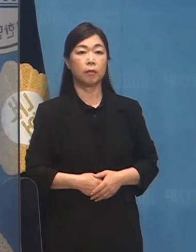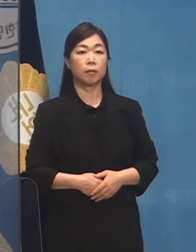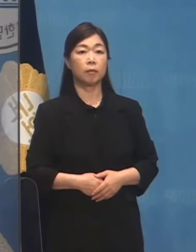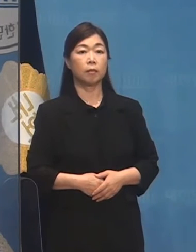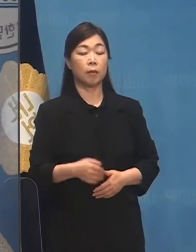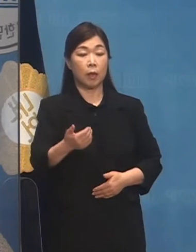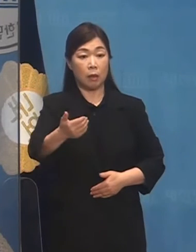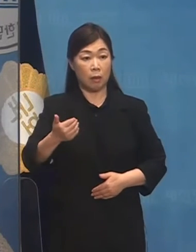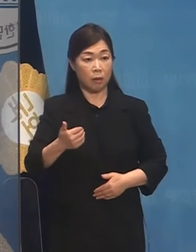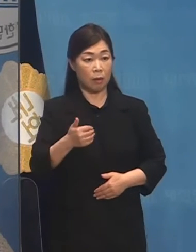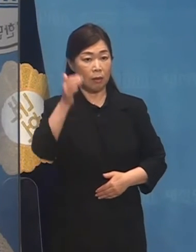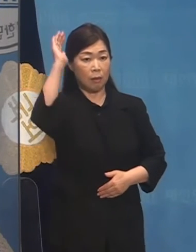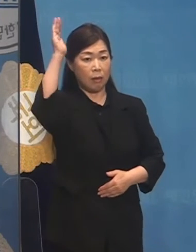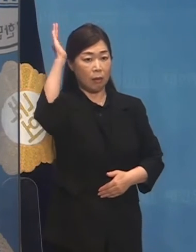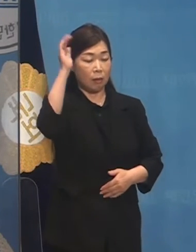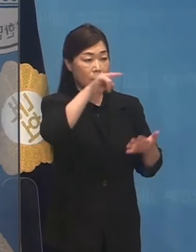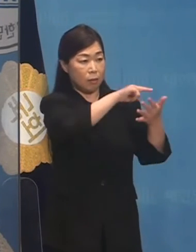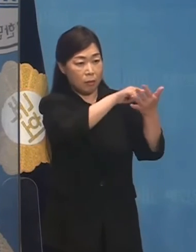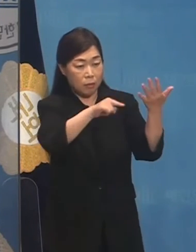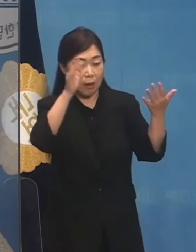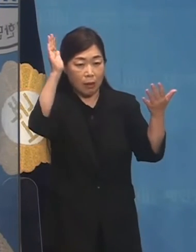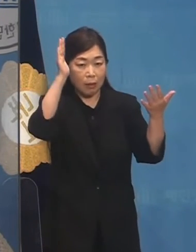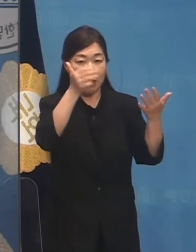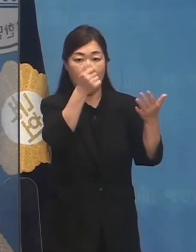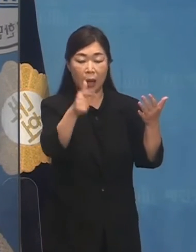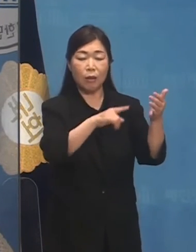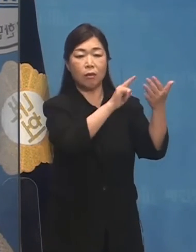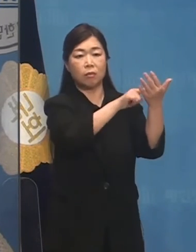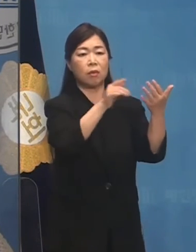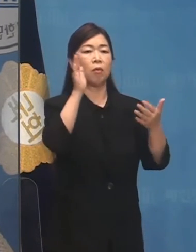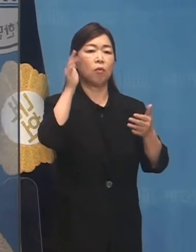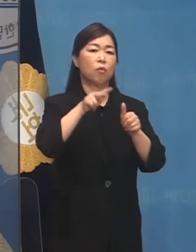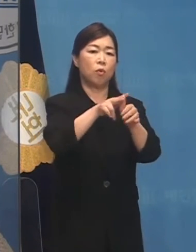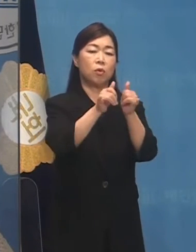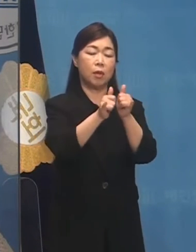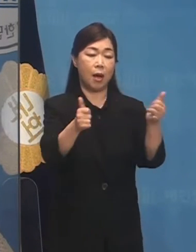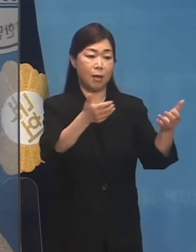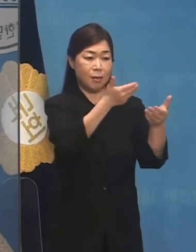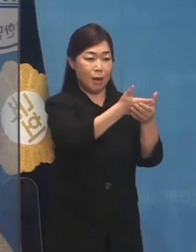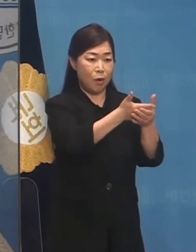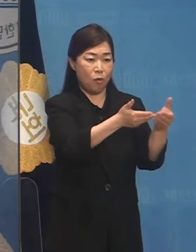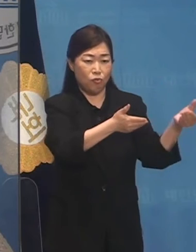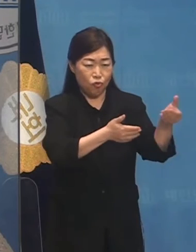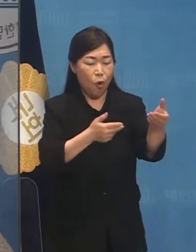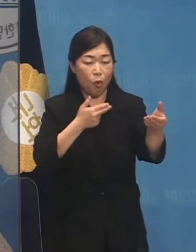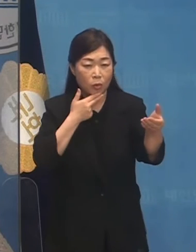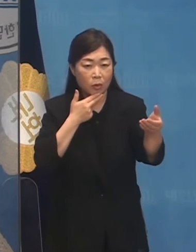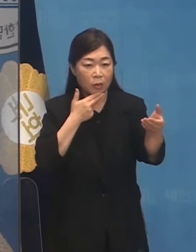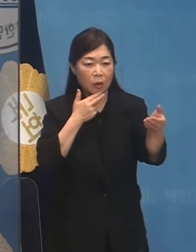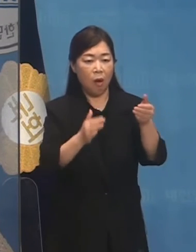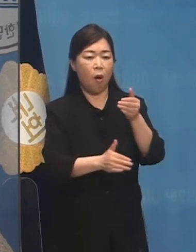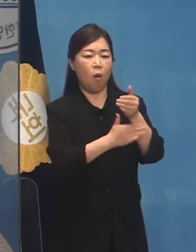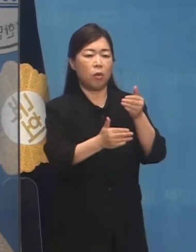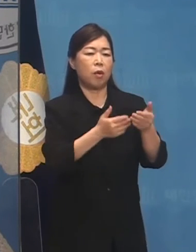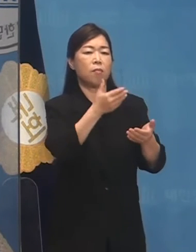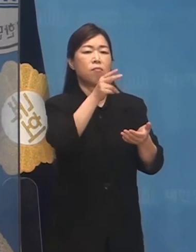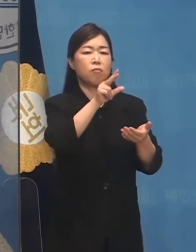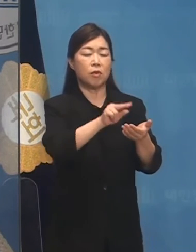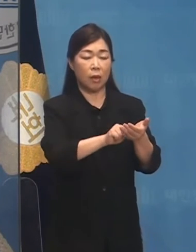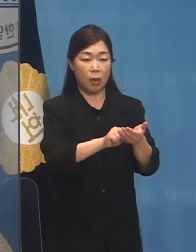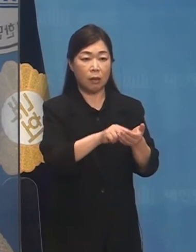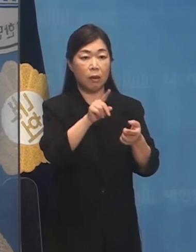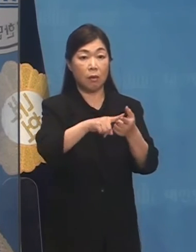네, 앞서 많은 위원들께서 한덕수 후보자가 자료를 얼마나 부실하게 제출하고 있는지